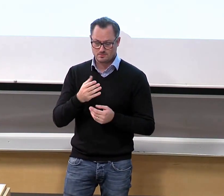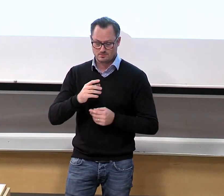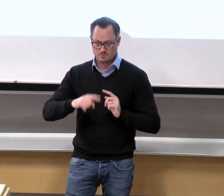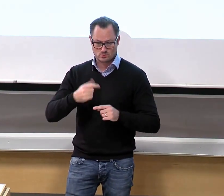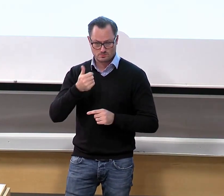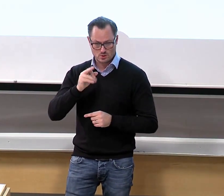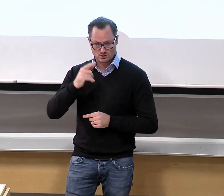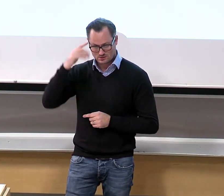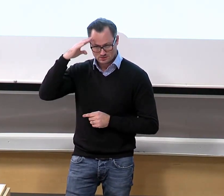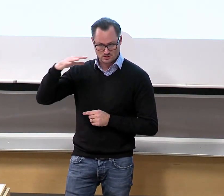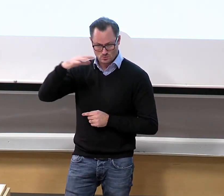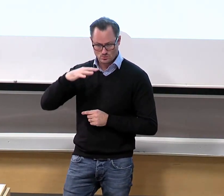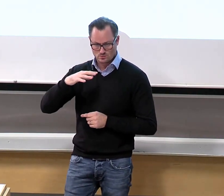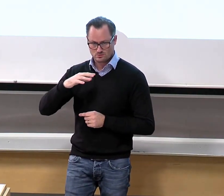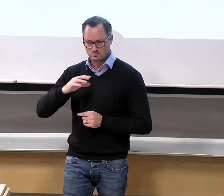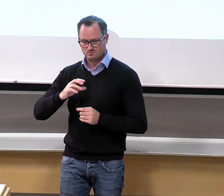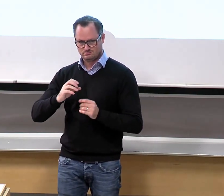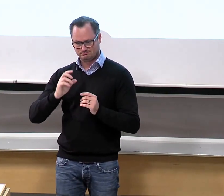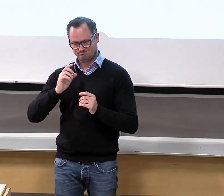talat språk helt enkelt. Och